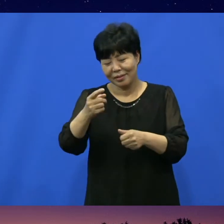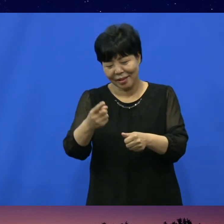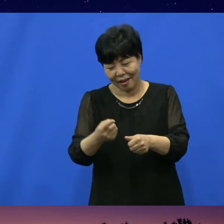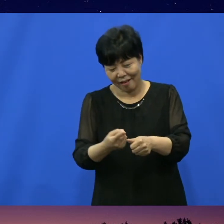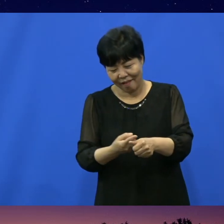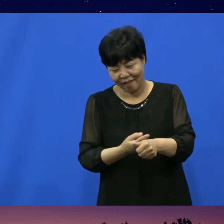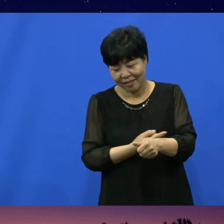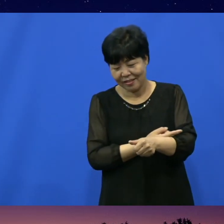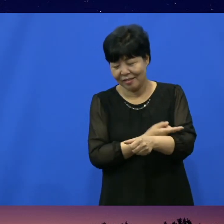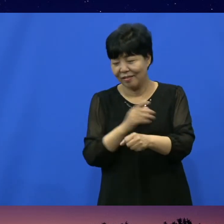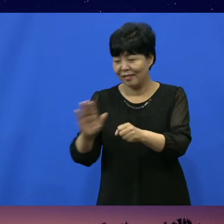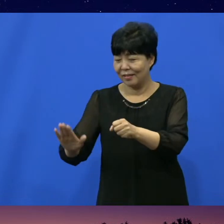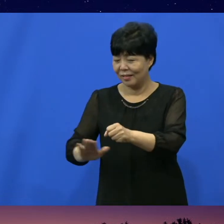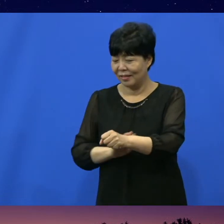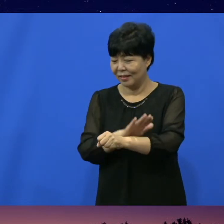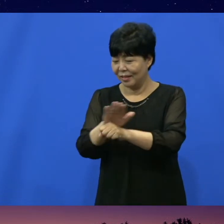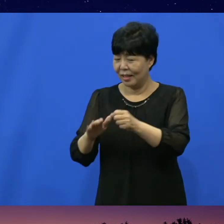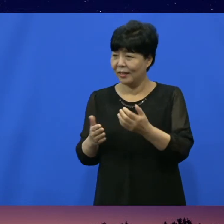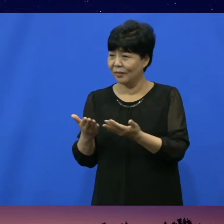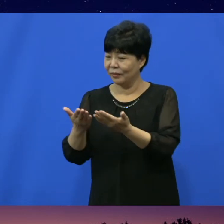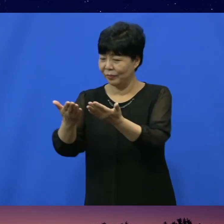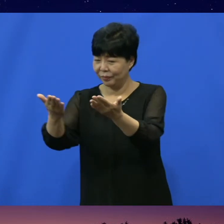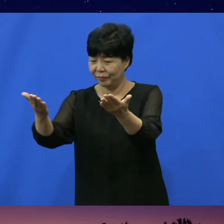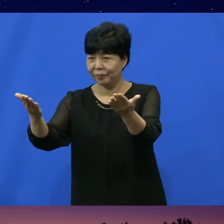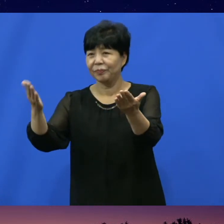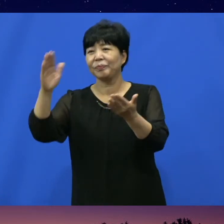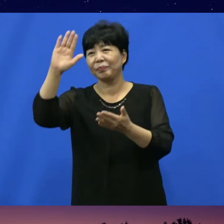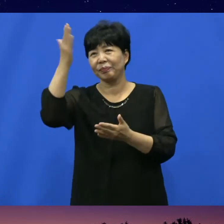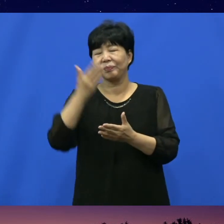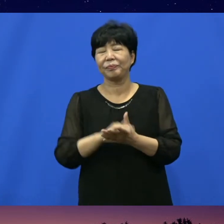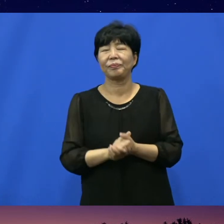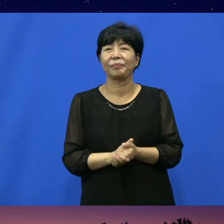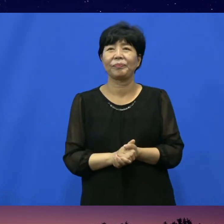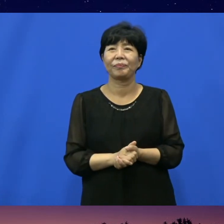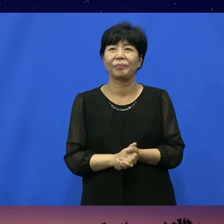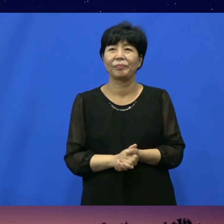그래서 이기적이 되라는 거예요. 사랑을 받으시라는 거예요.